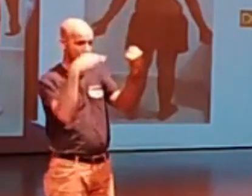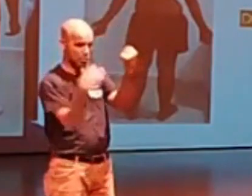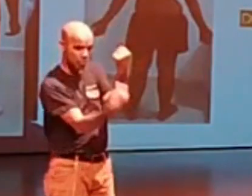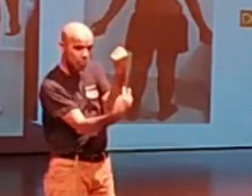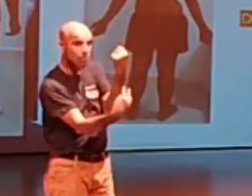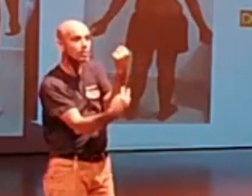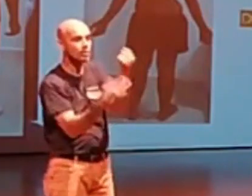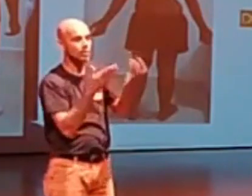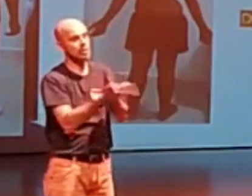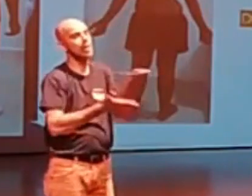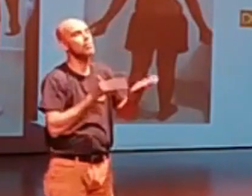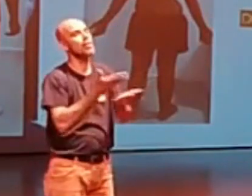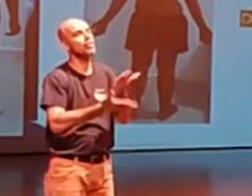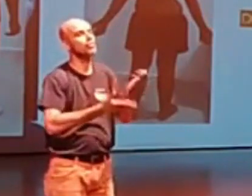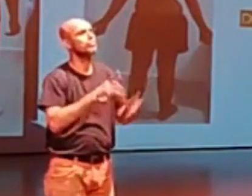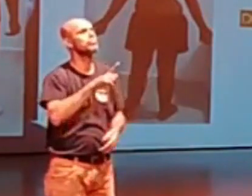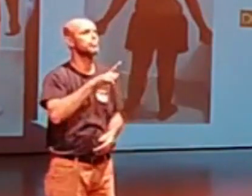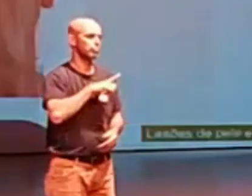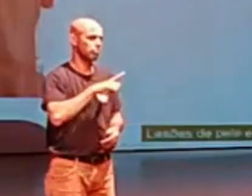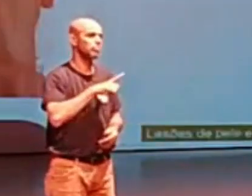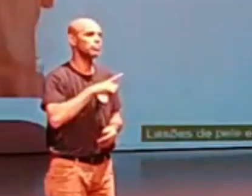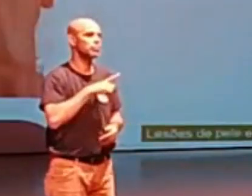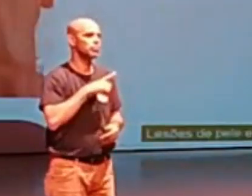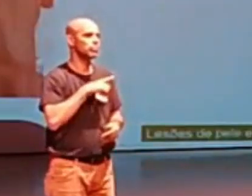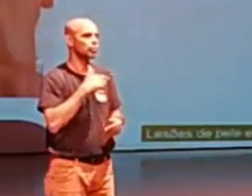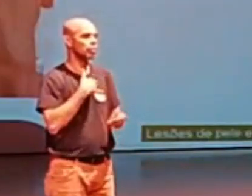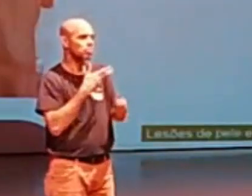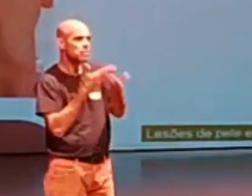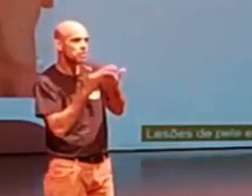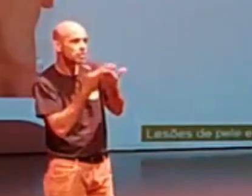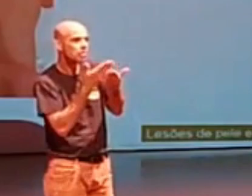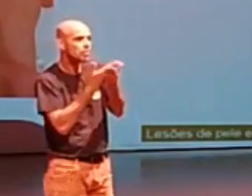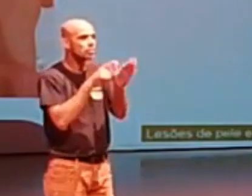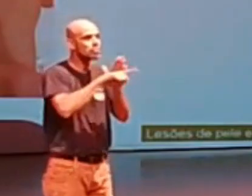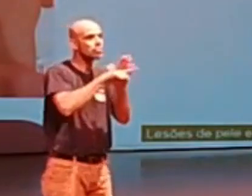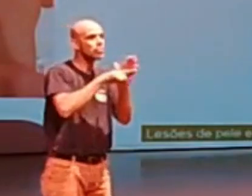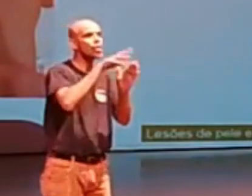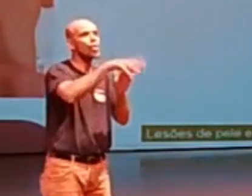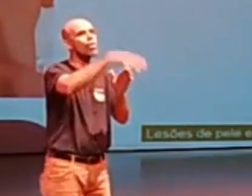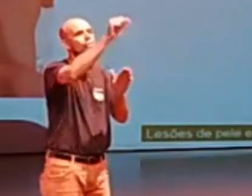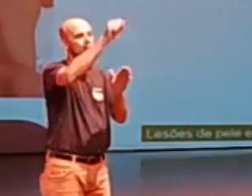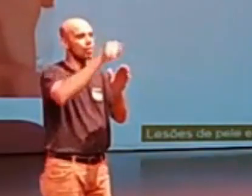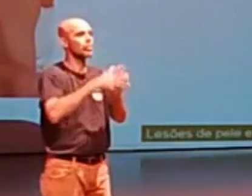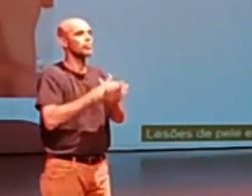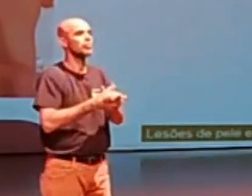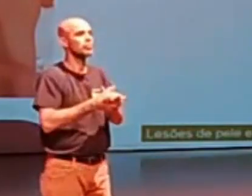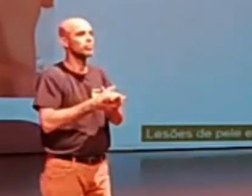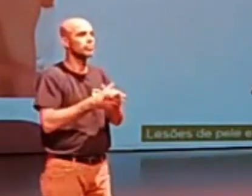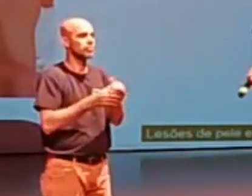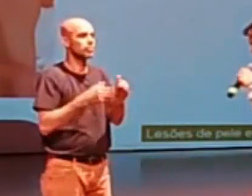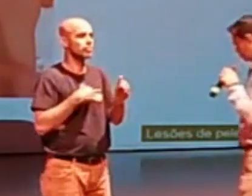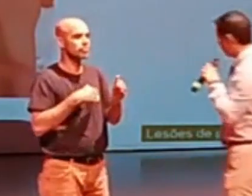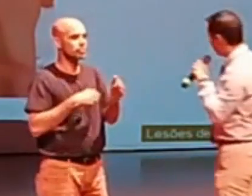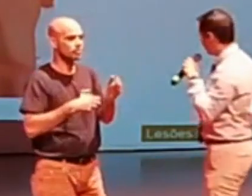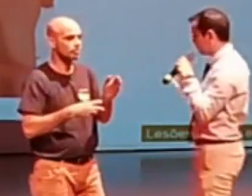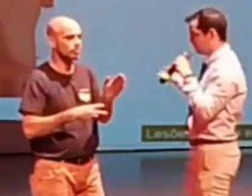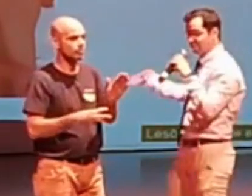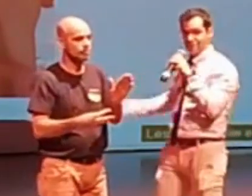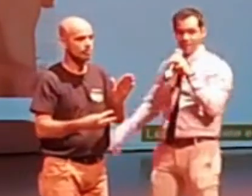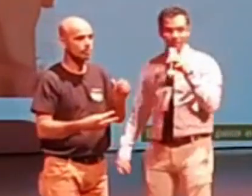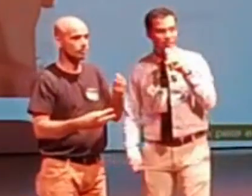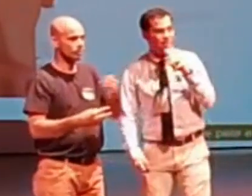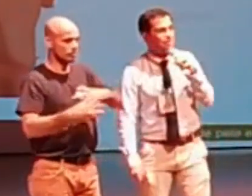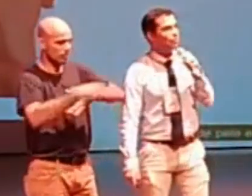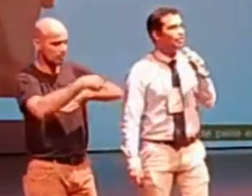tem tratamento. E a gente tem que buscar o que é melhor. E esse aqui, lesão de pele. Vou até dar licença aqui para todo mundo dar uma